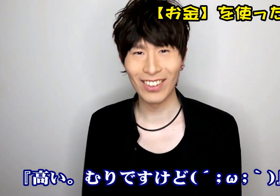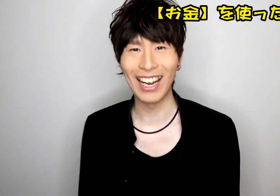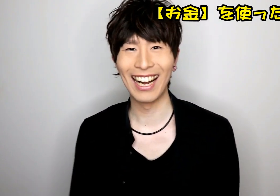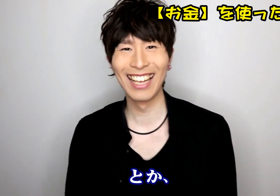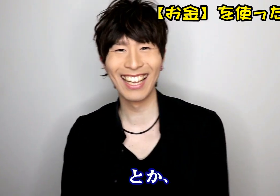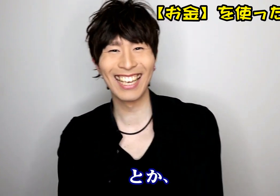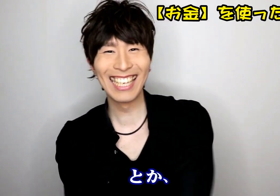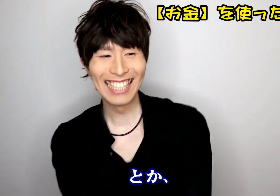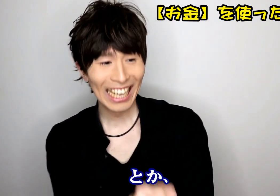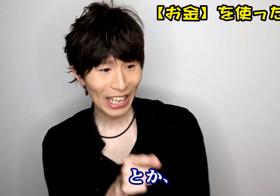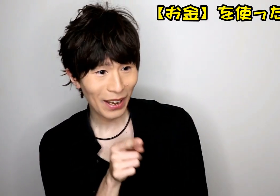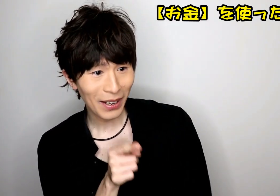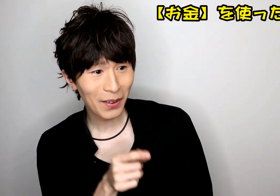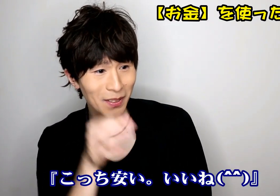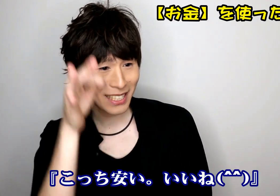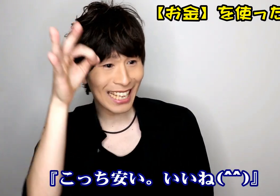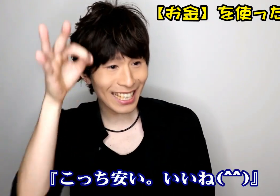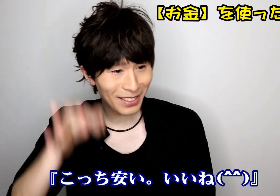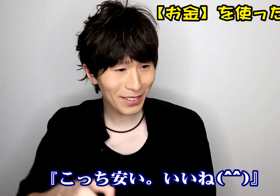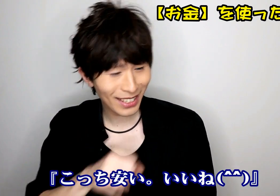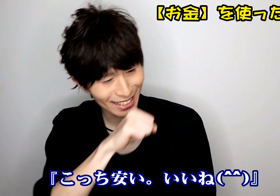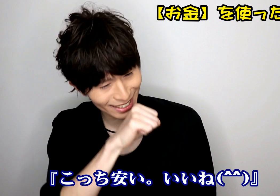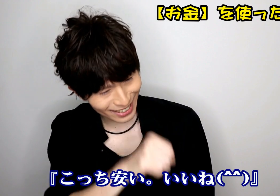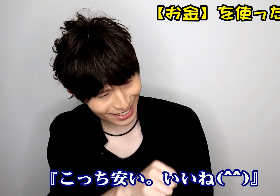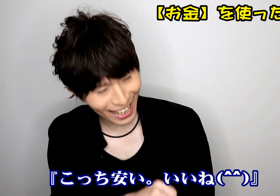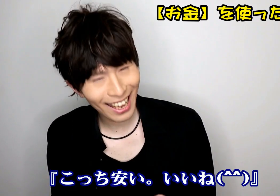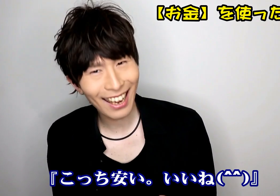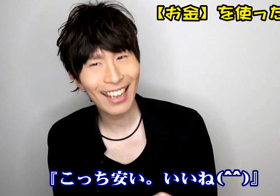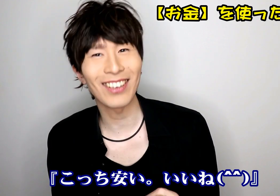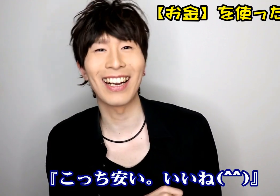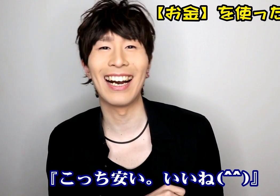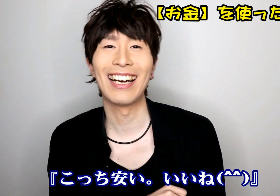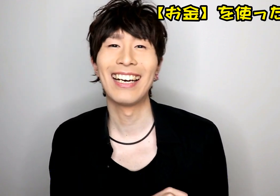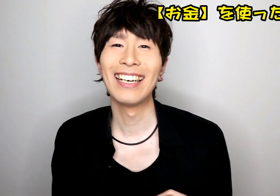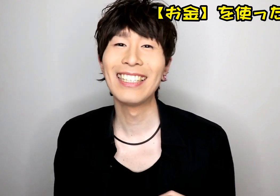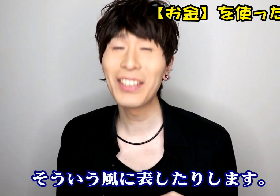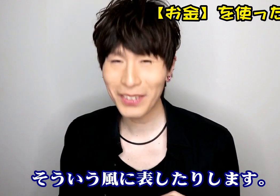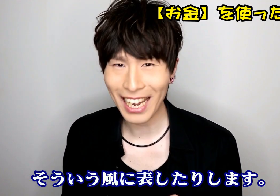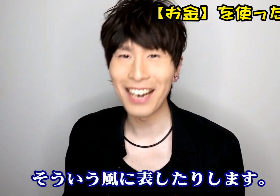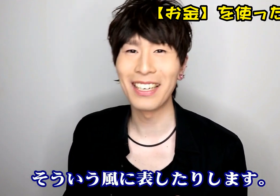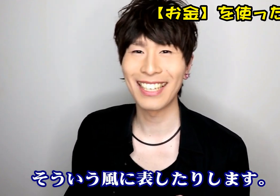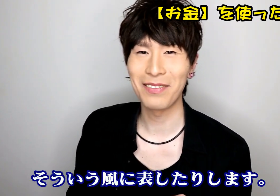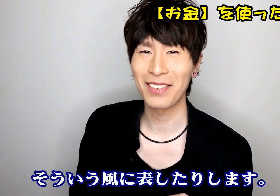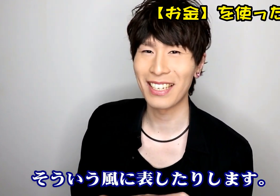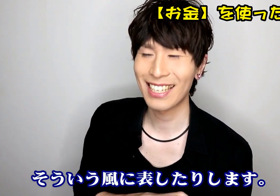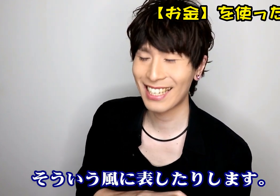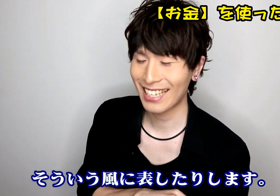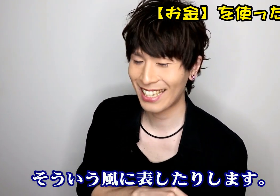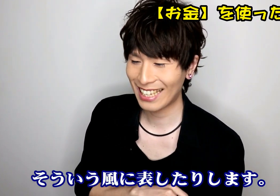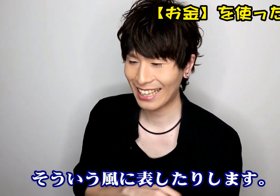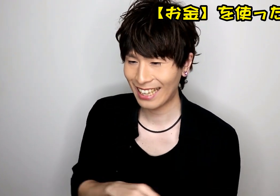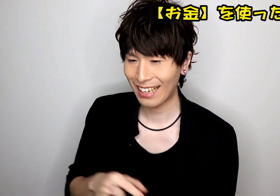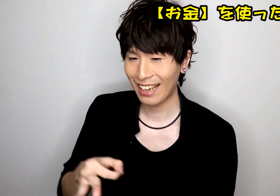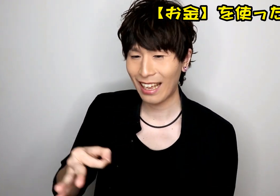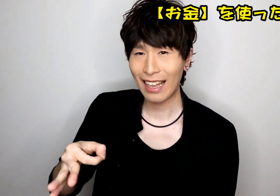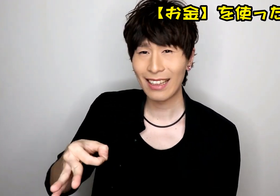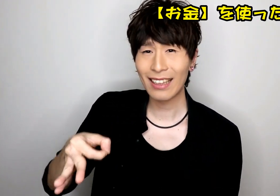かこっち安い、いいねとか、そういう風に表したりもします。た